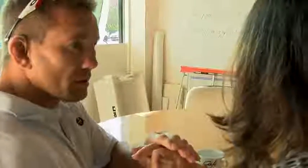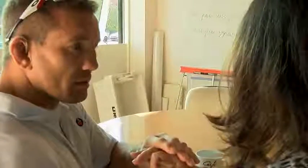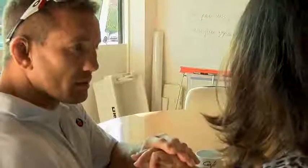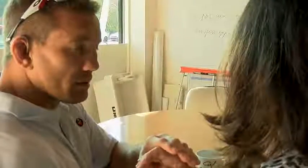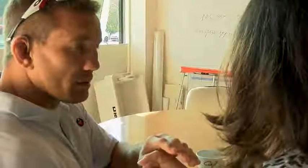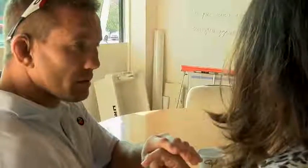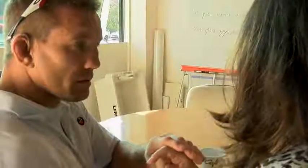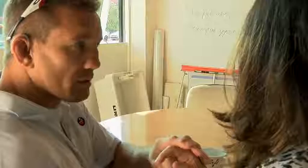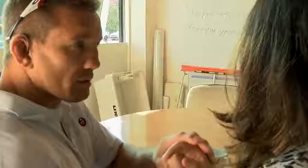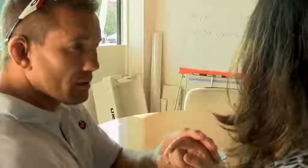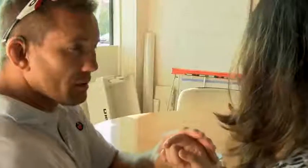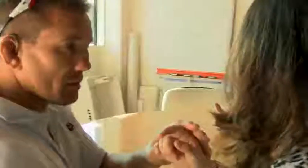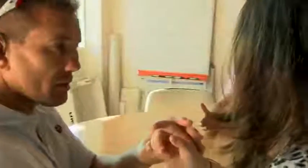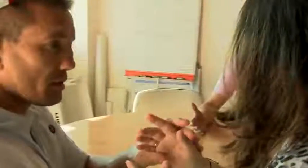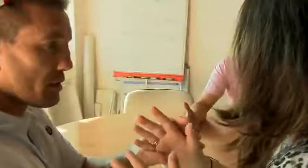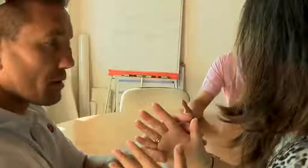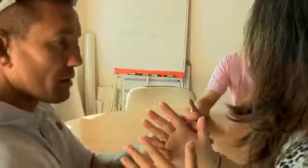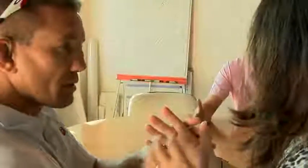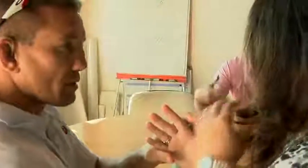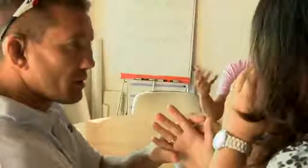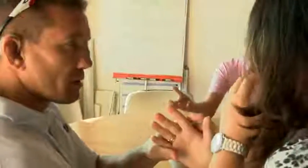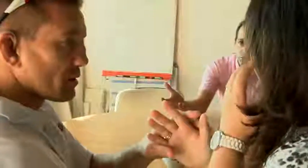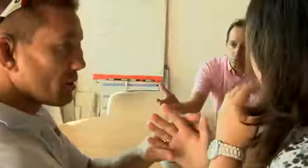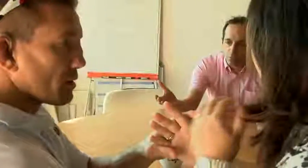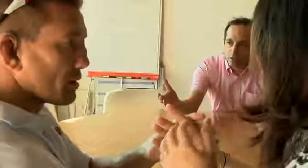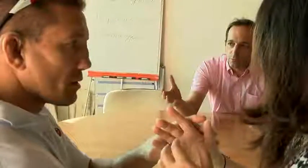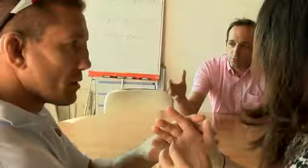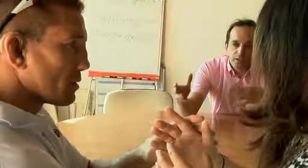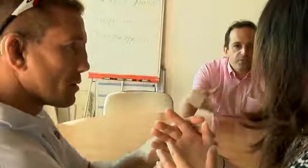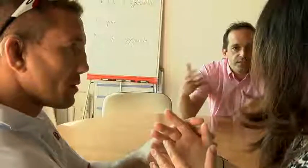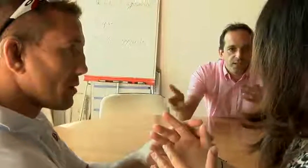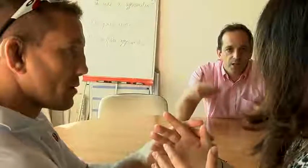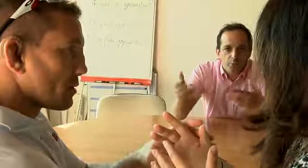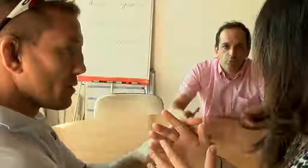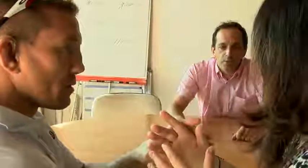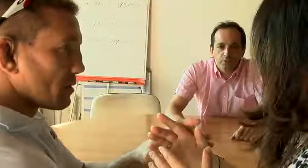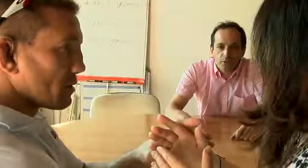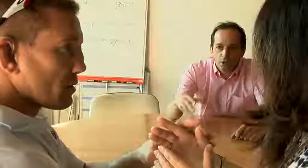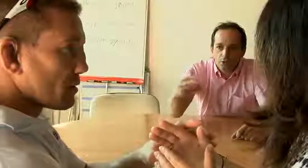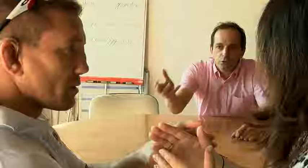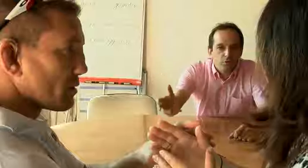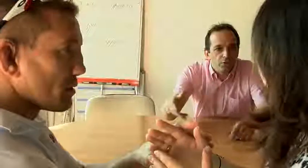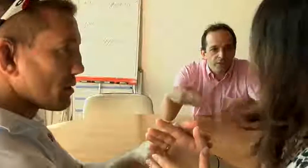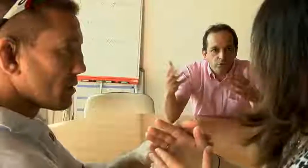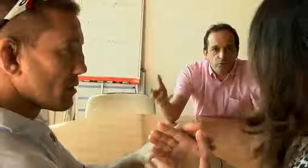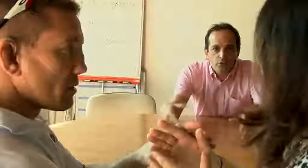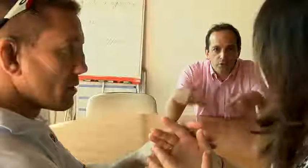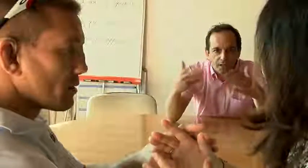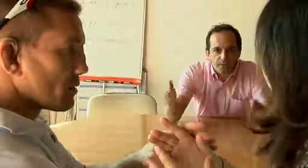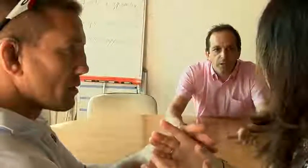comment on pourrait à la fois vous bénéficier un peu de votre statut, de votre